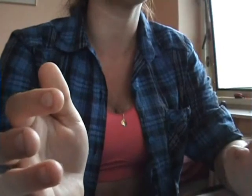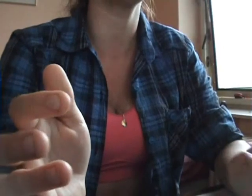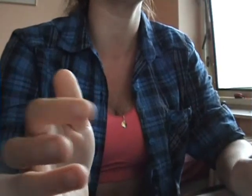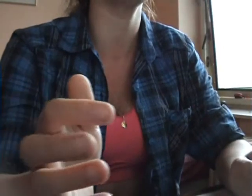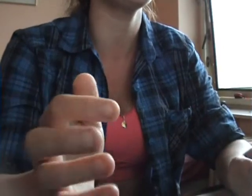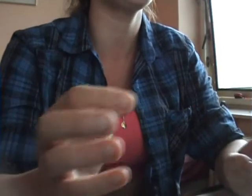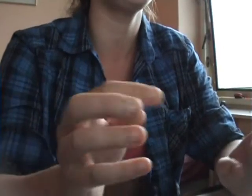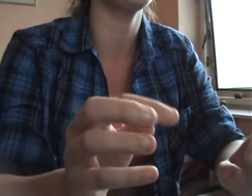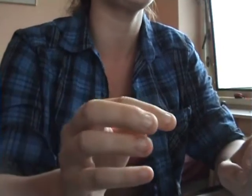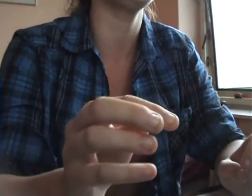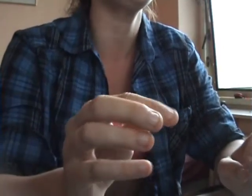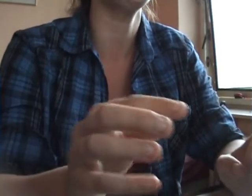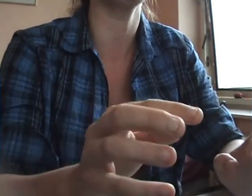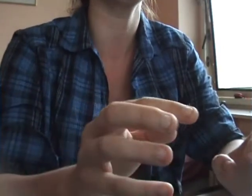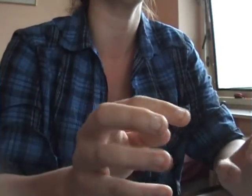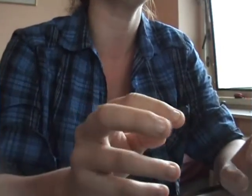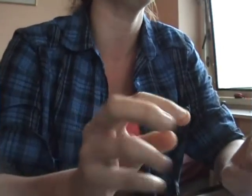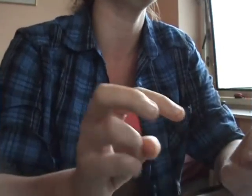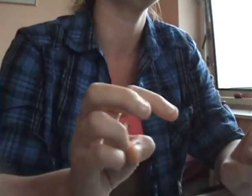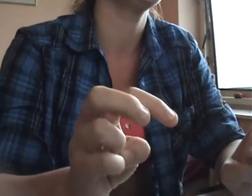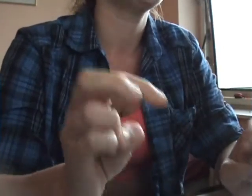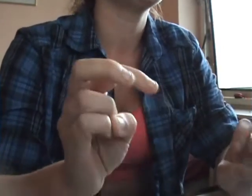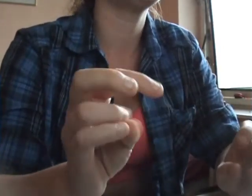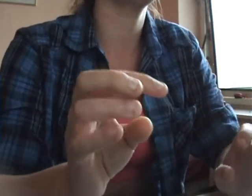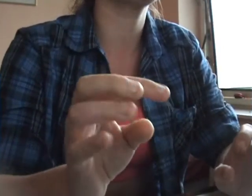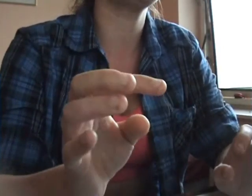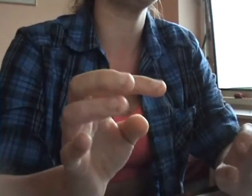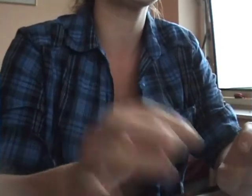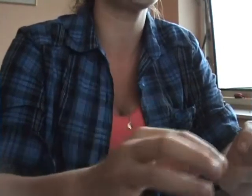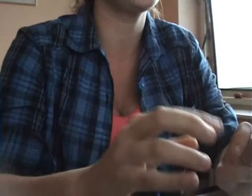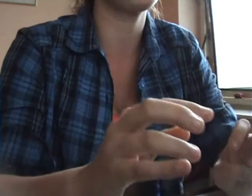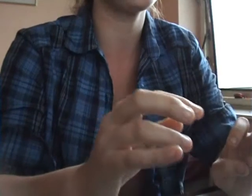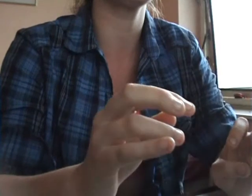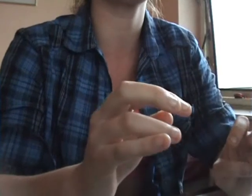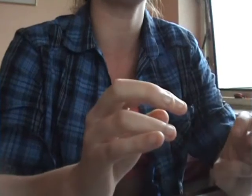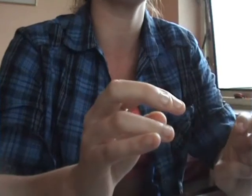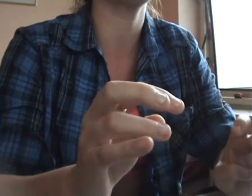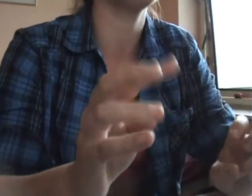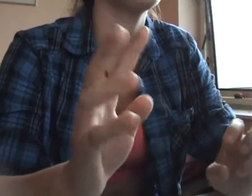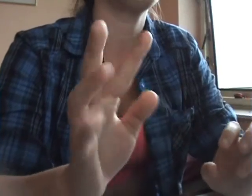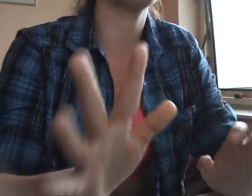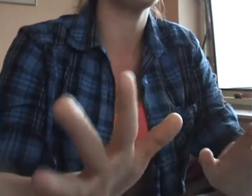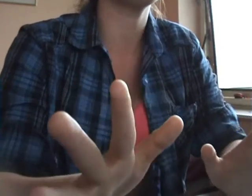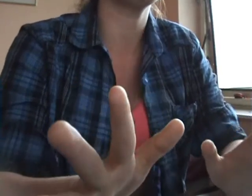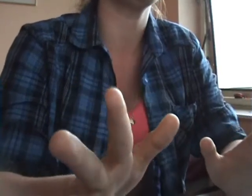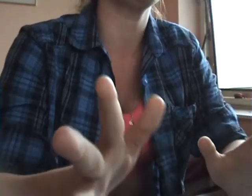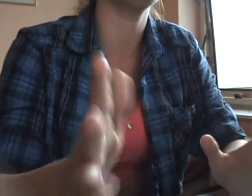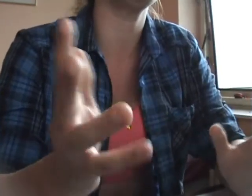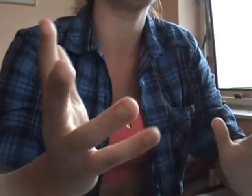sú na hore hróní To tiché mladstvo praví mi